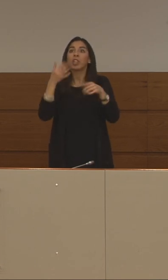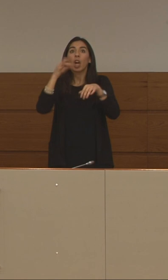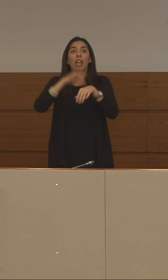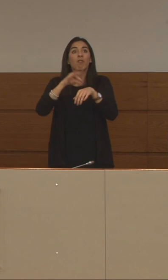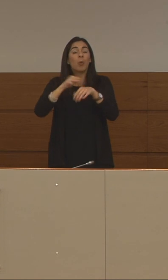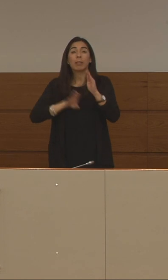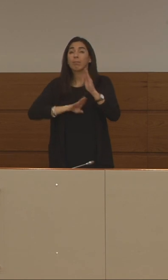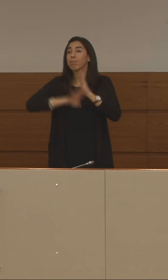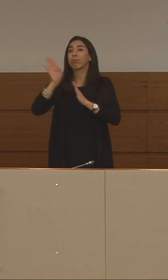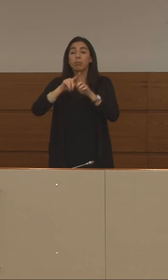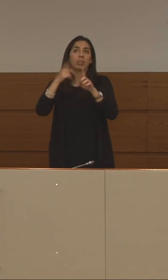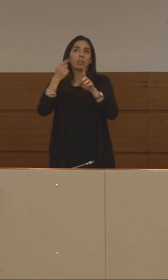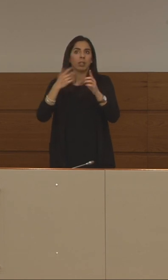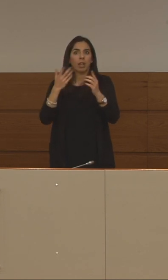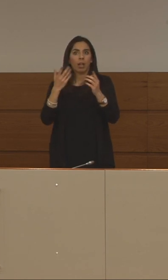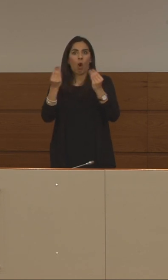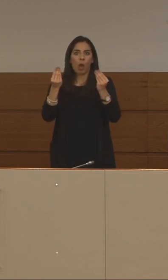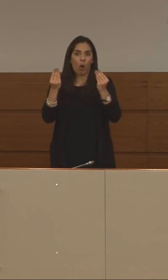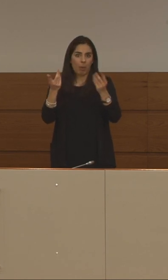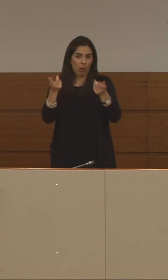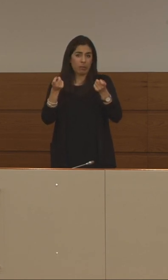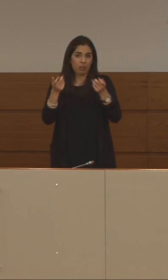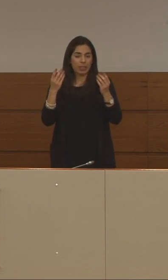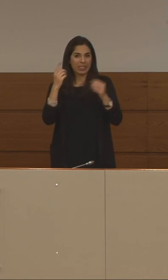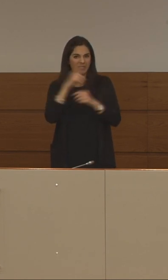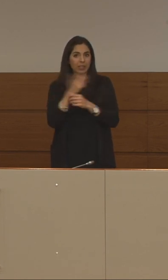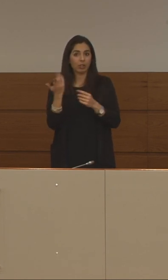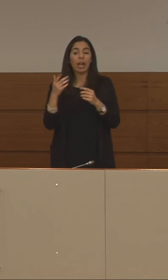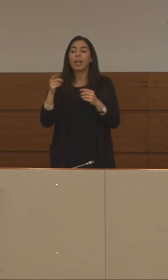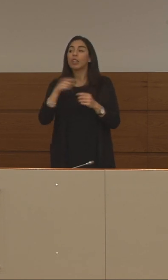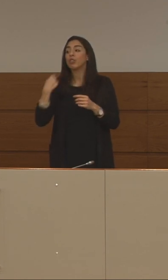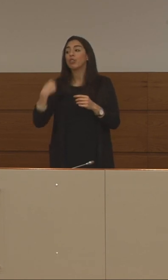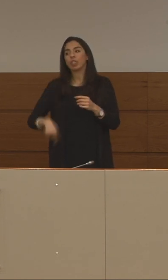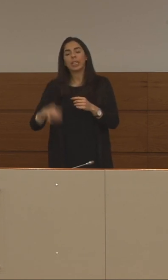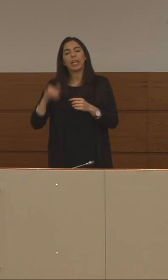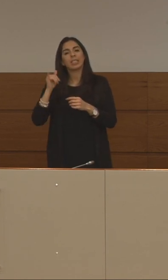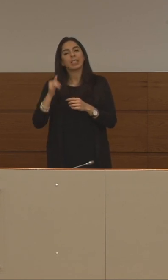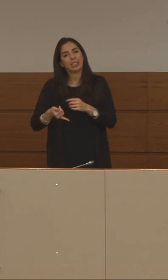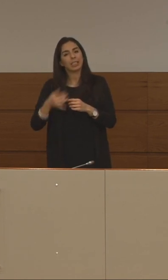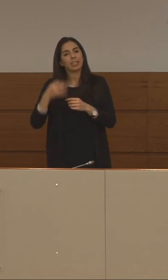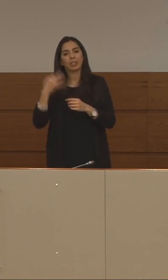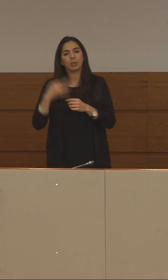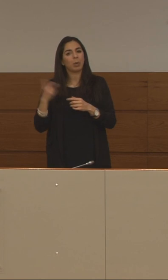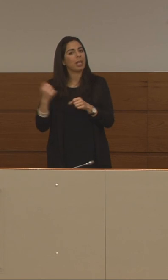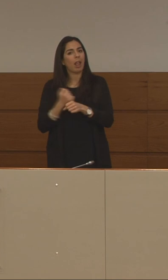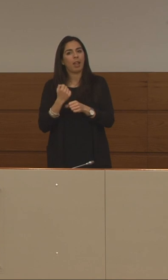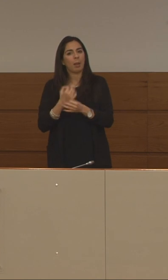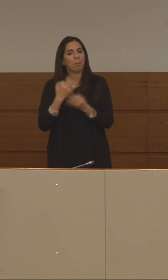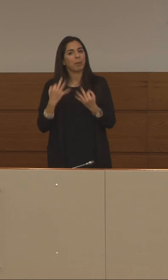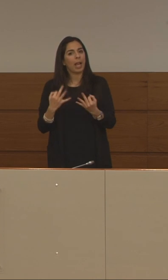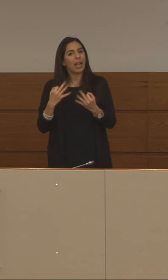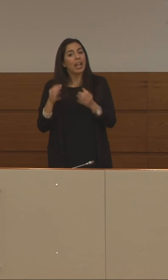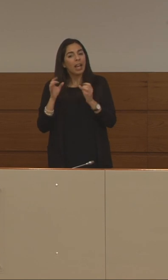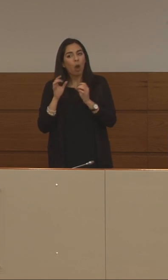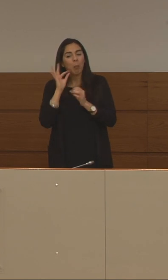molto io credo la cina abbia fatto veramente molto per contenere l'infezione